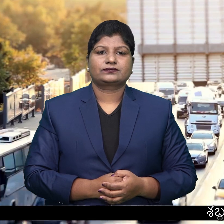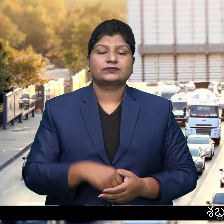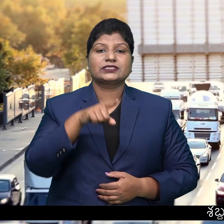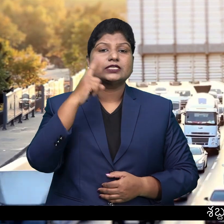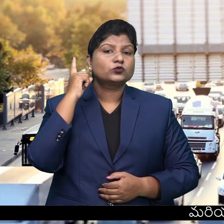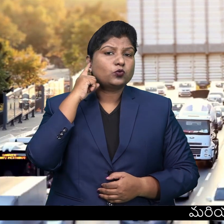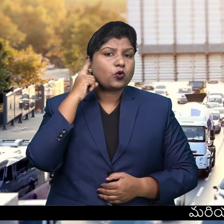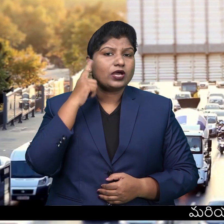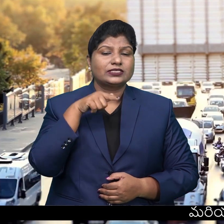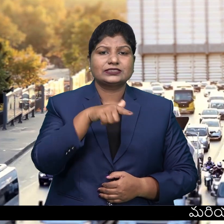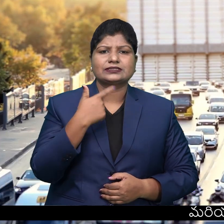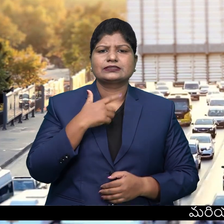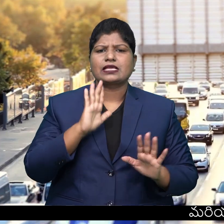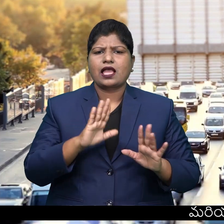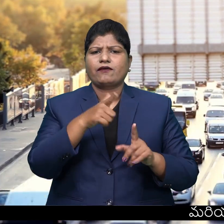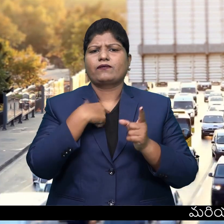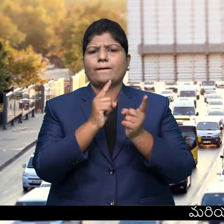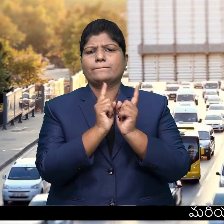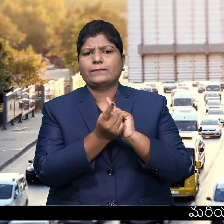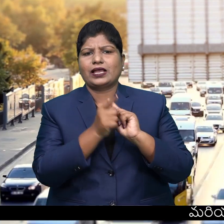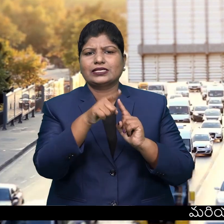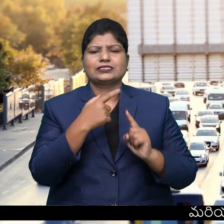శబ్దం మానవులు మరియు జంతువులను